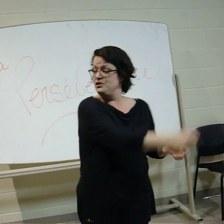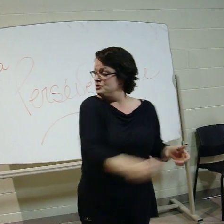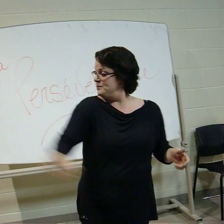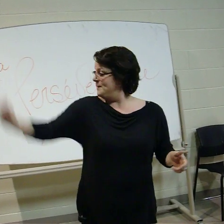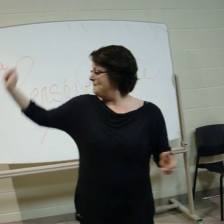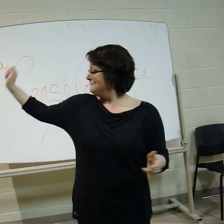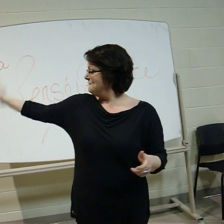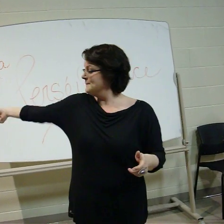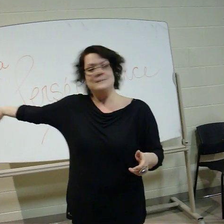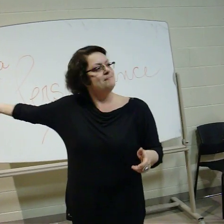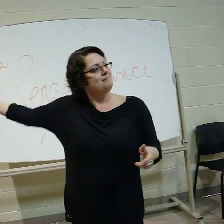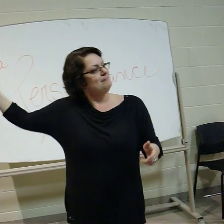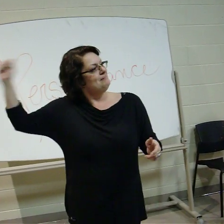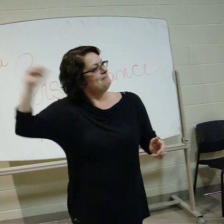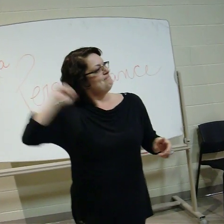occupée. »